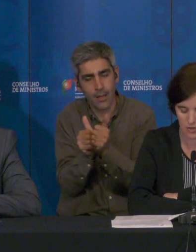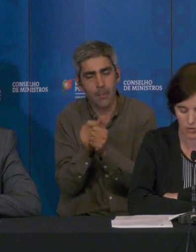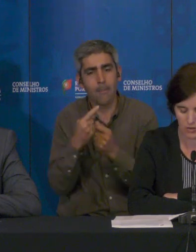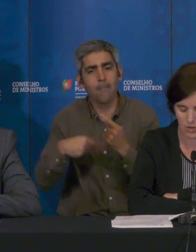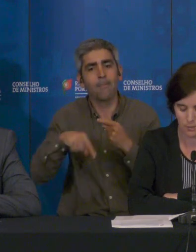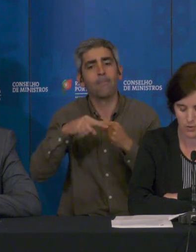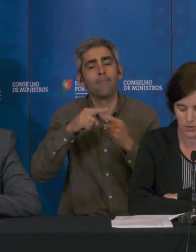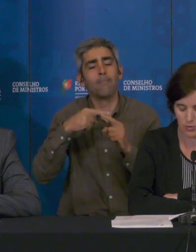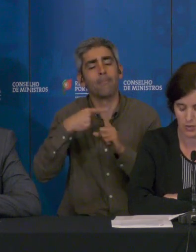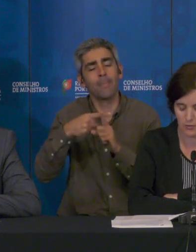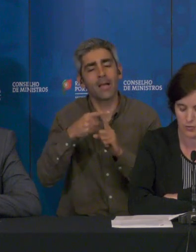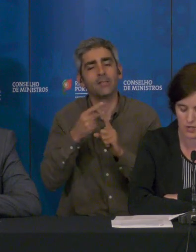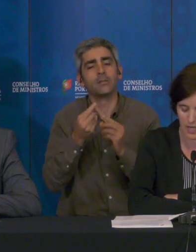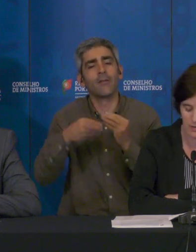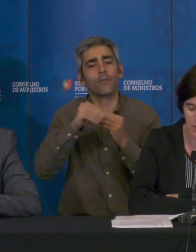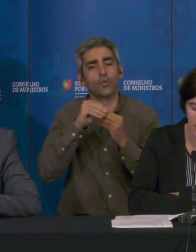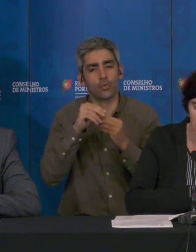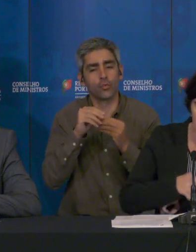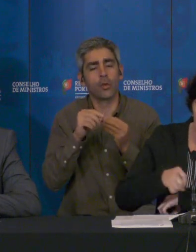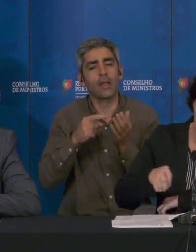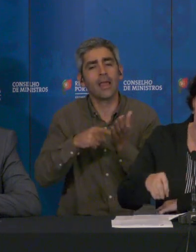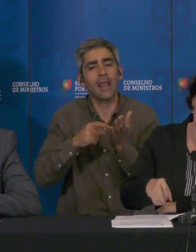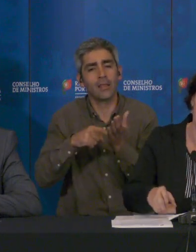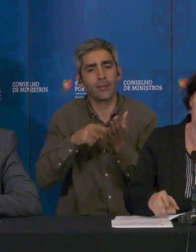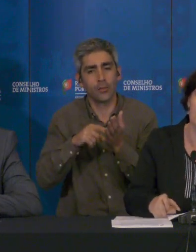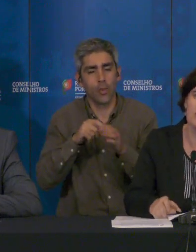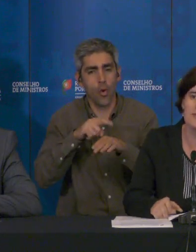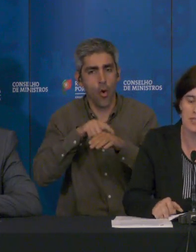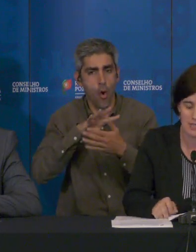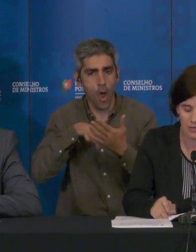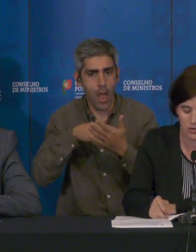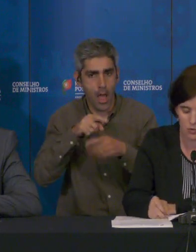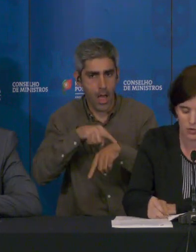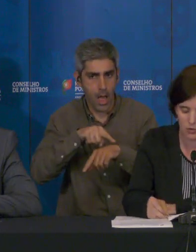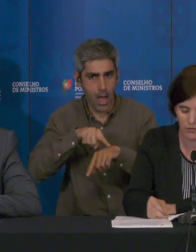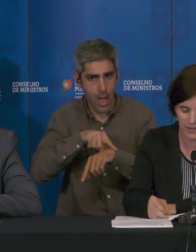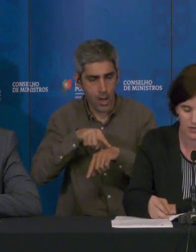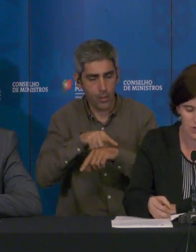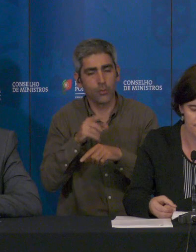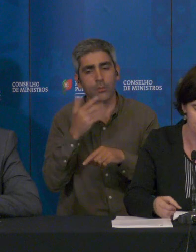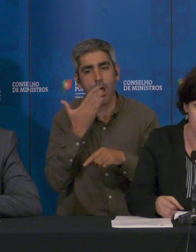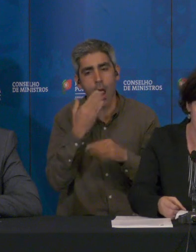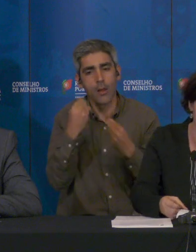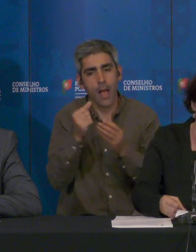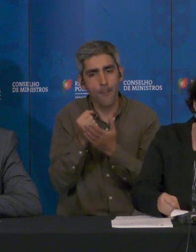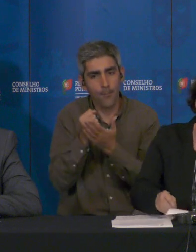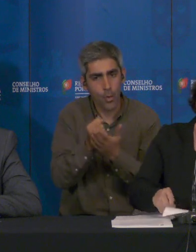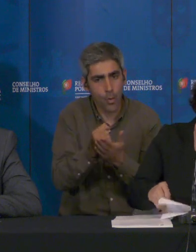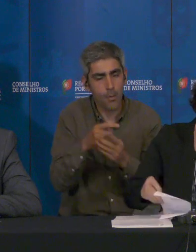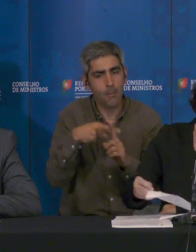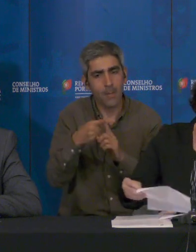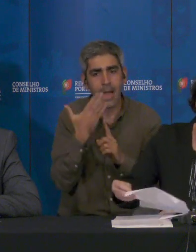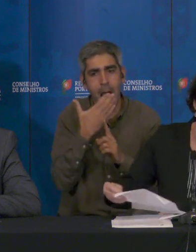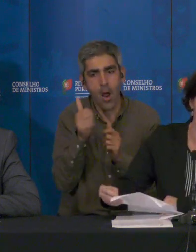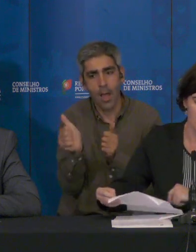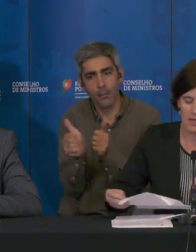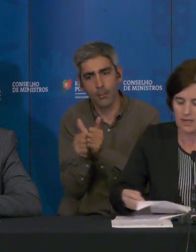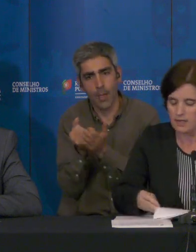para as escolas que possam reforçar os apoios educativos e as aulas coadjuvadas.